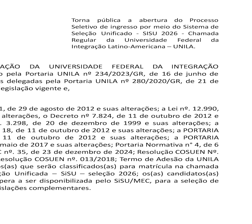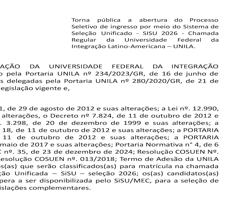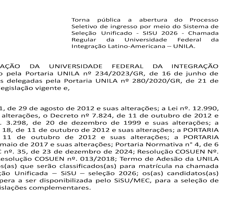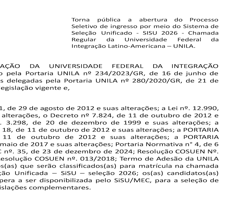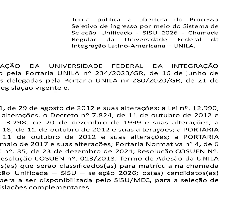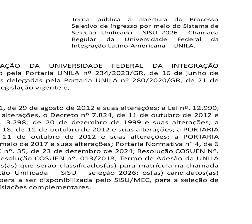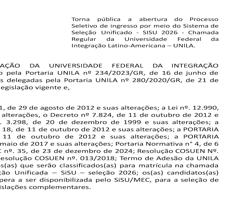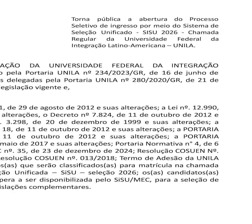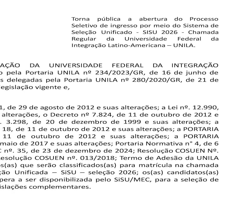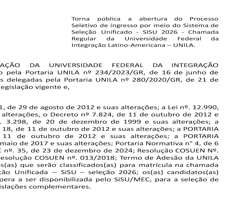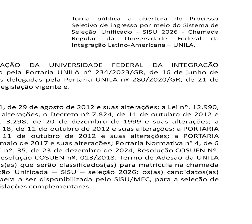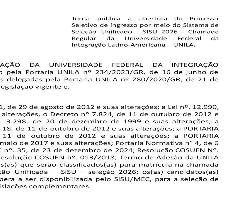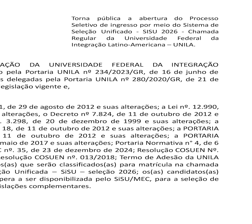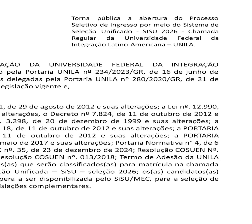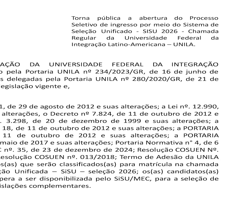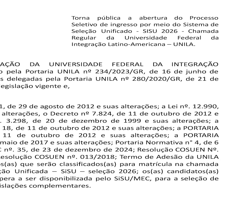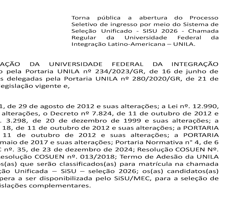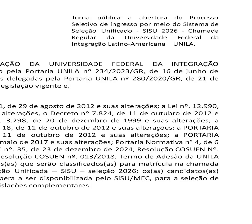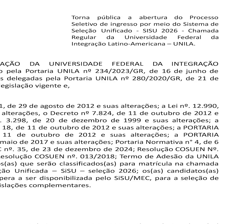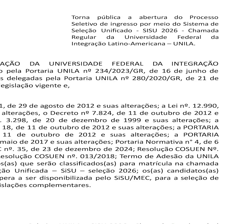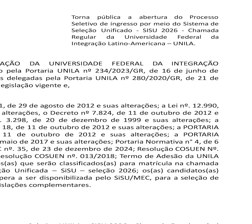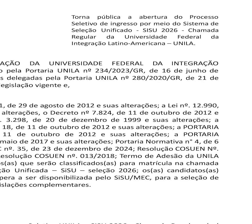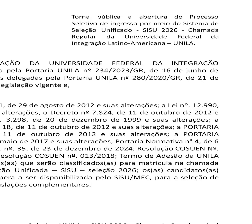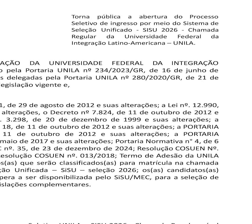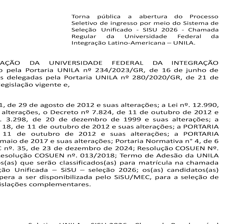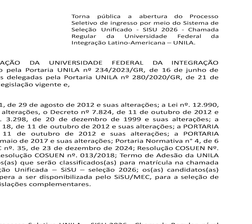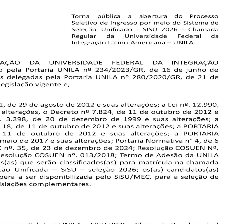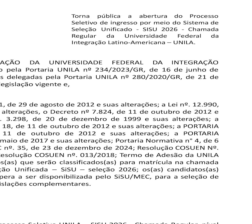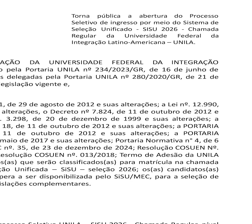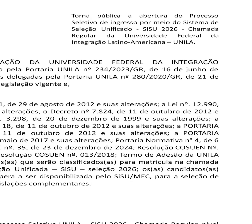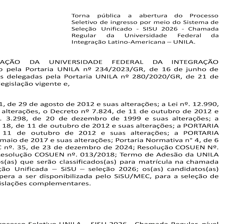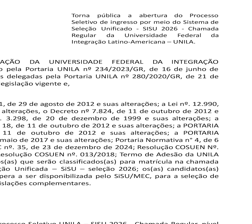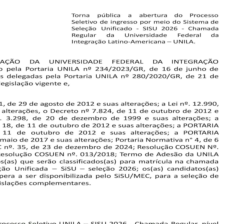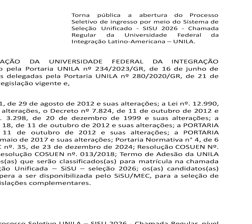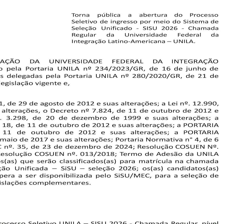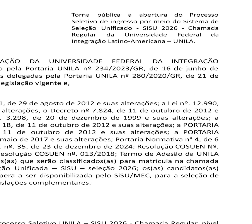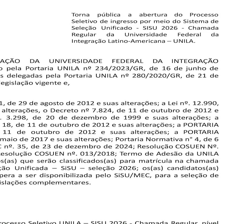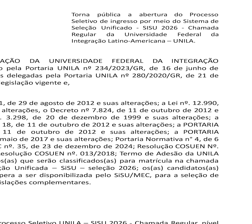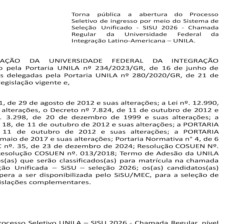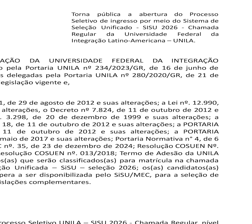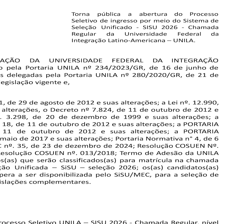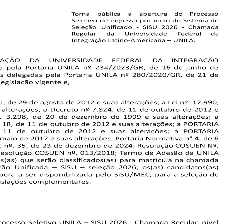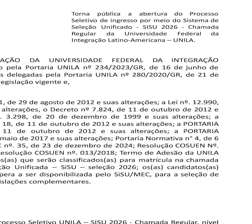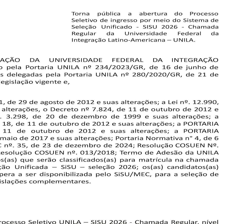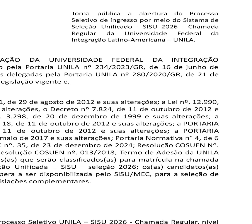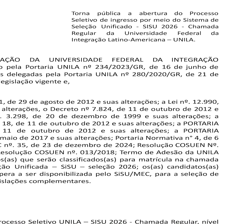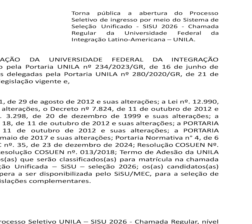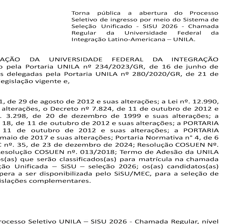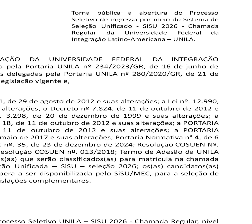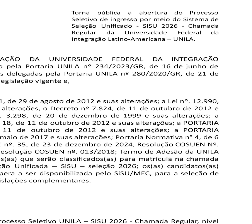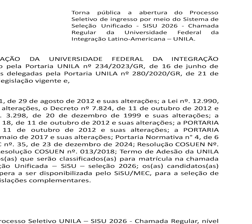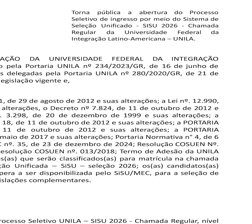de maio de 2017, e suas alterações, a Portaria número 4, de 6 de abril de 2018,